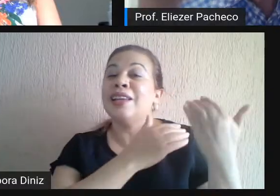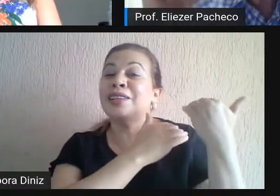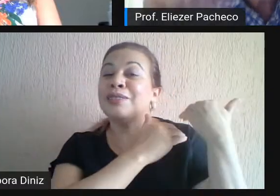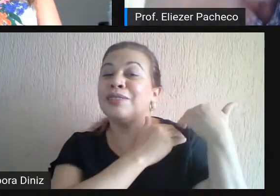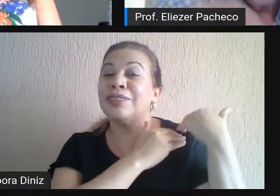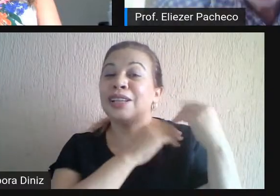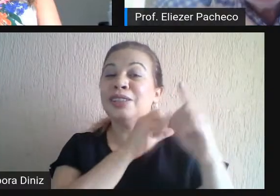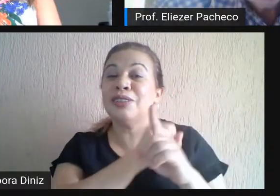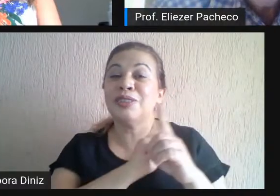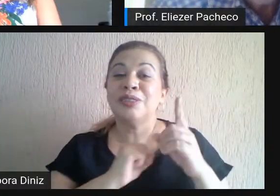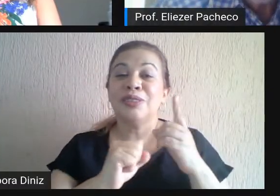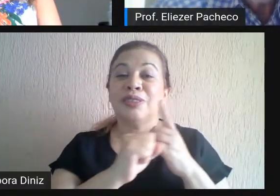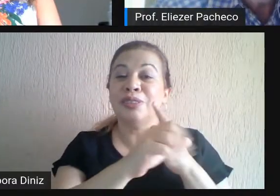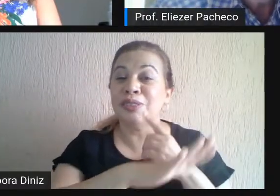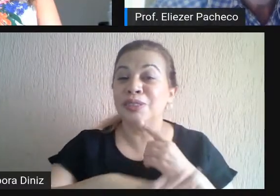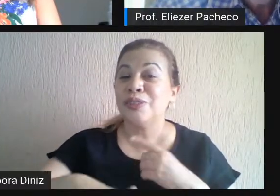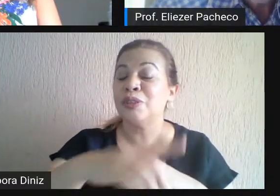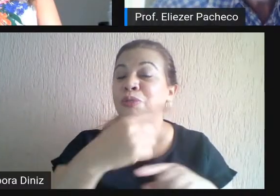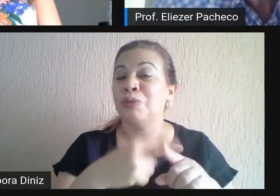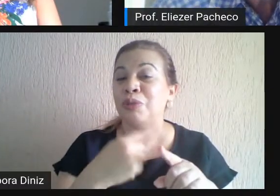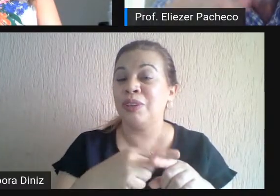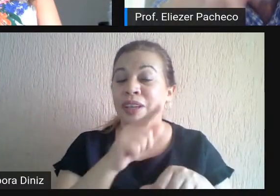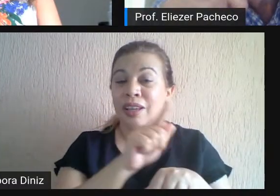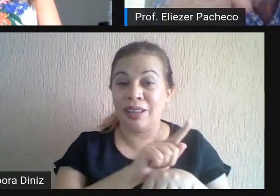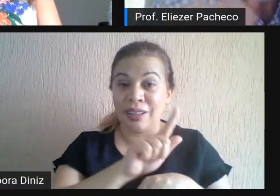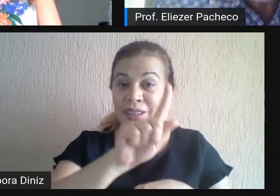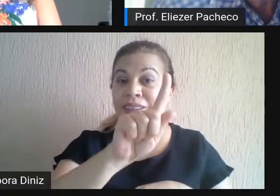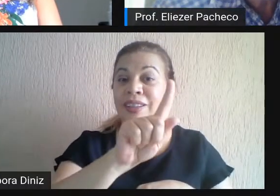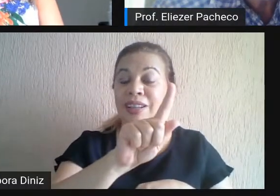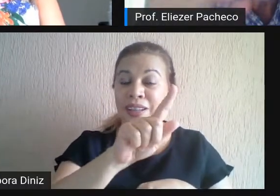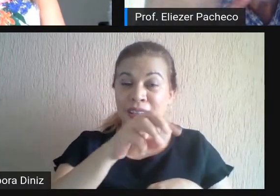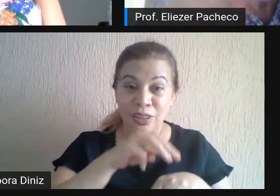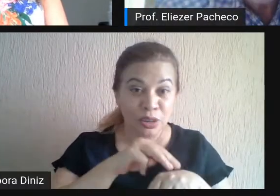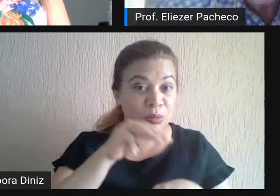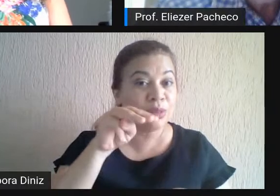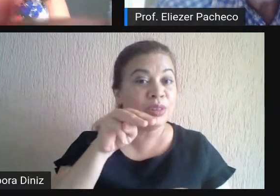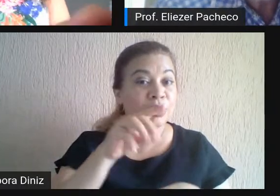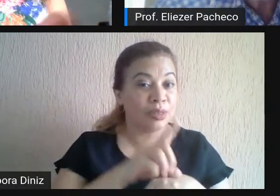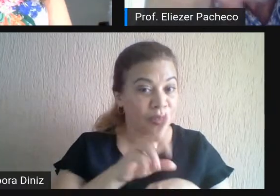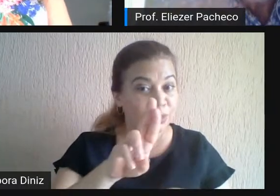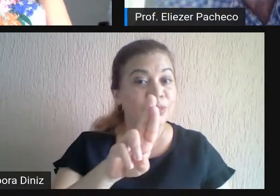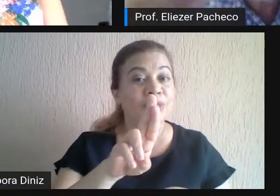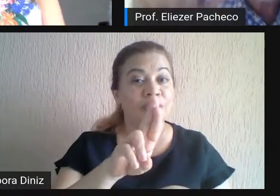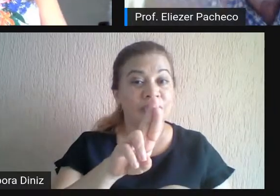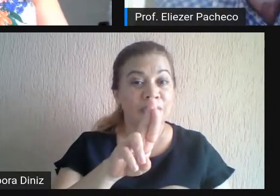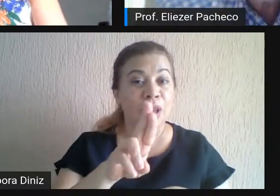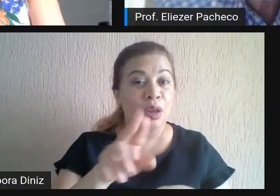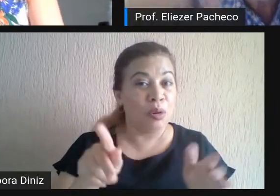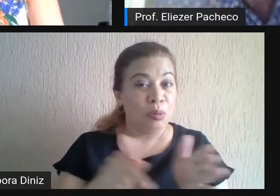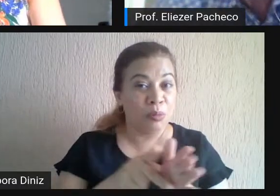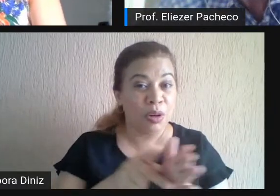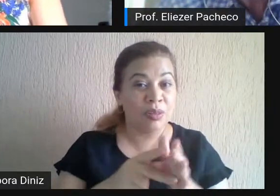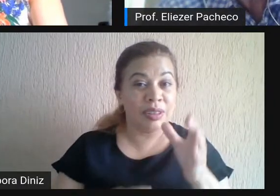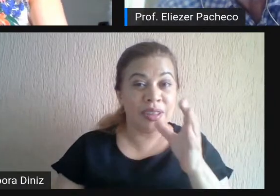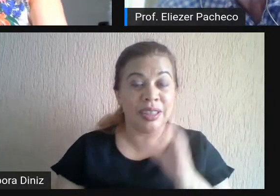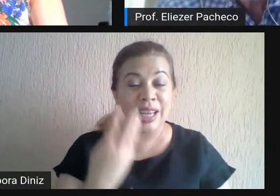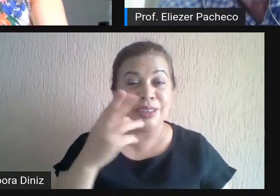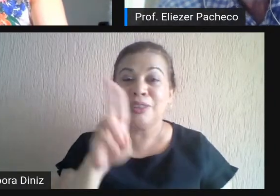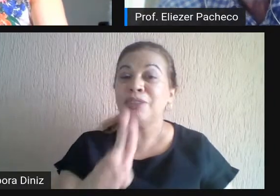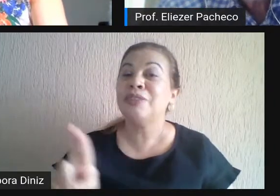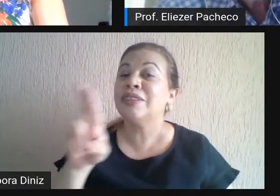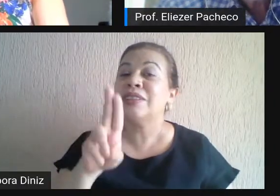Porque as nossas graduações, nossos mestrados e doutorados foram feitos em universidades públicas.